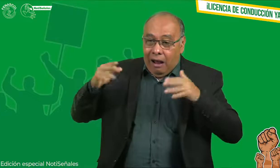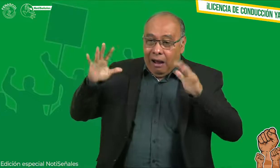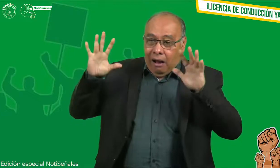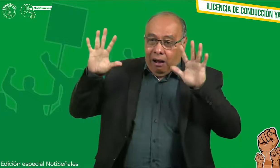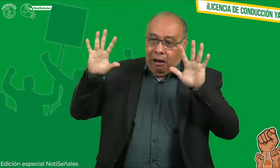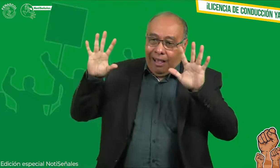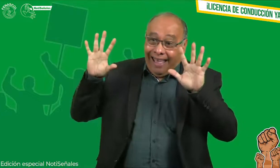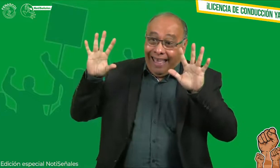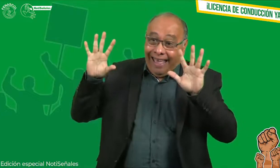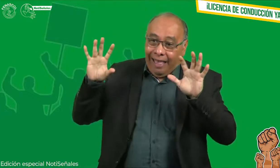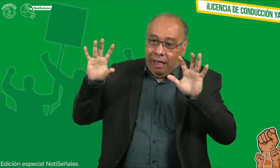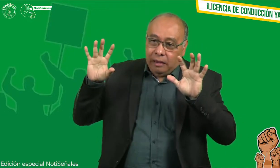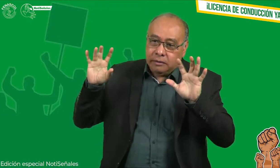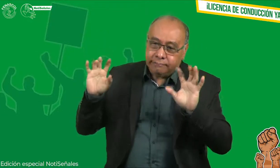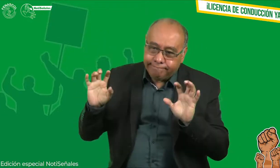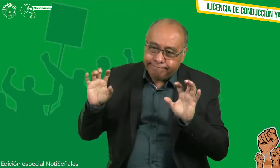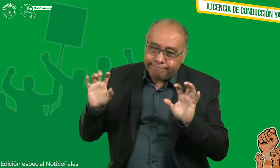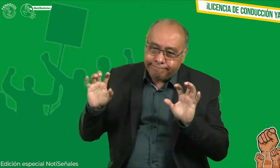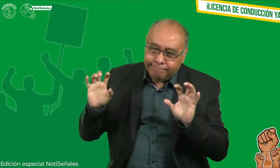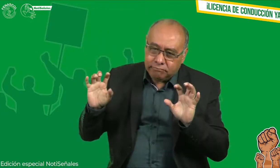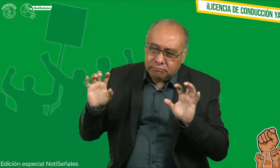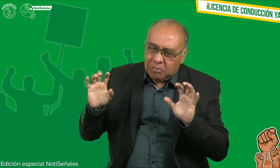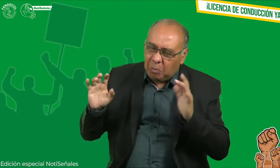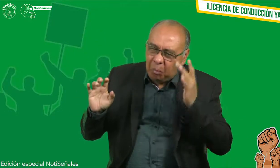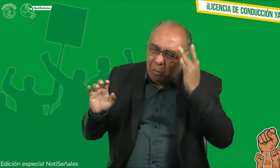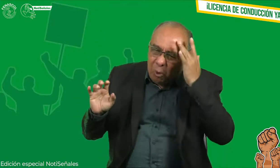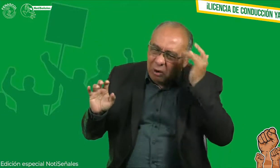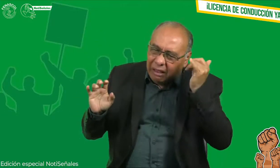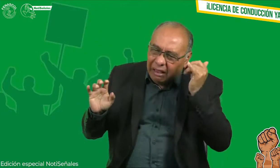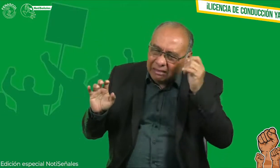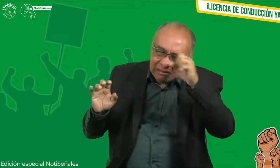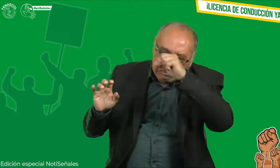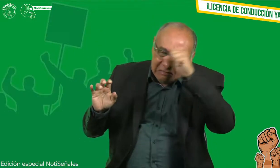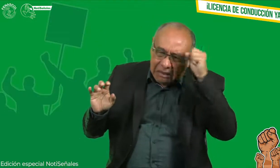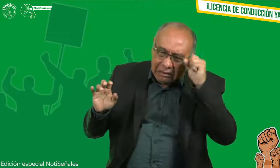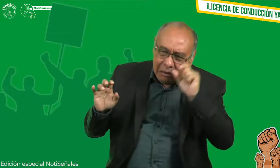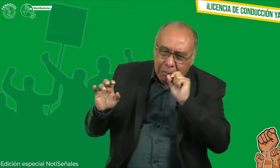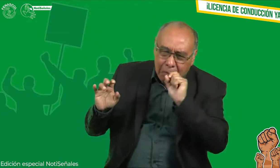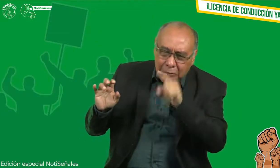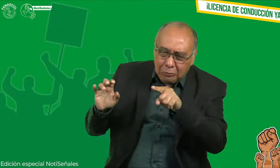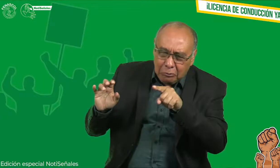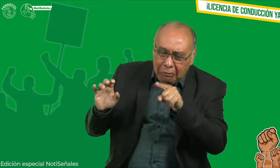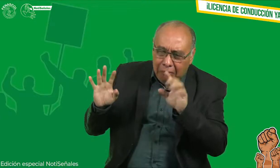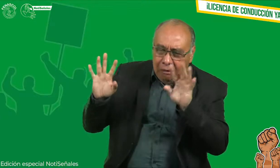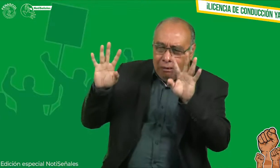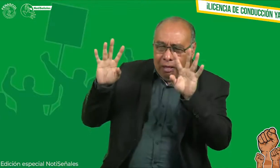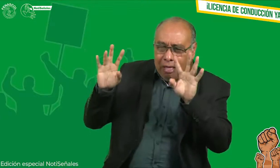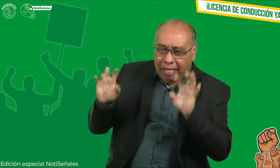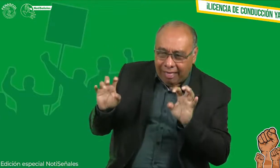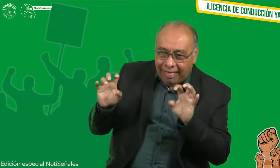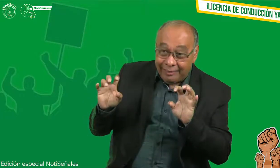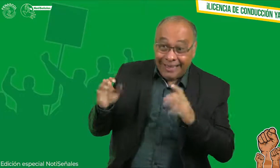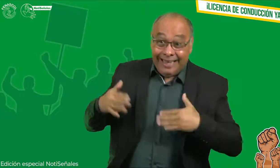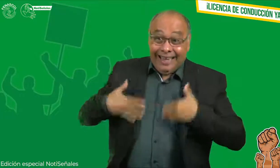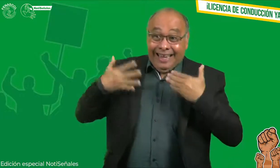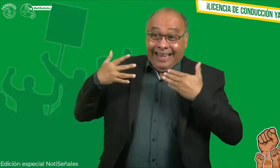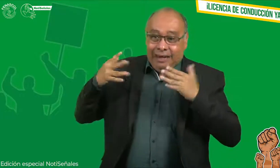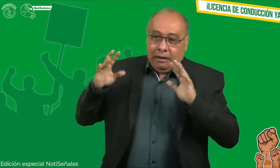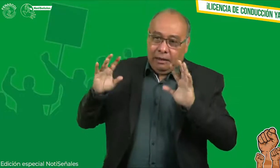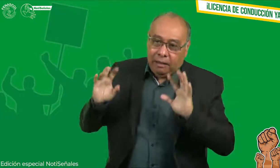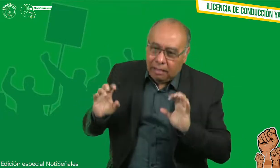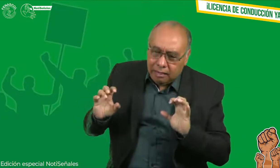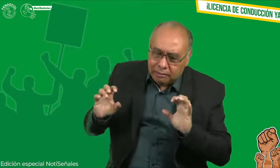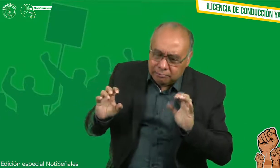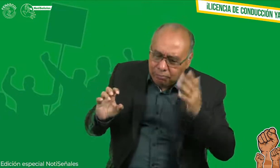punto. Dentro de esa alegría, nosotros también sentimos un sabor agridulce, algo que nosotros tenemos